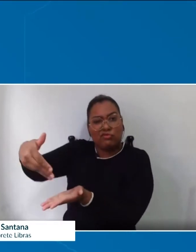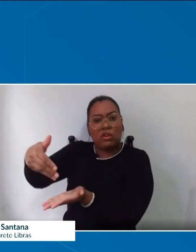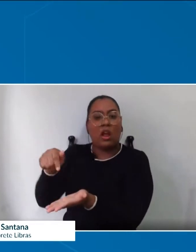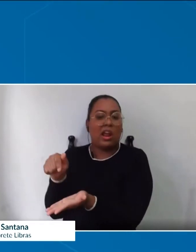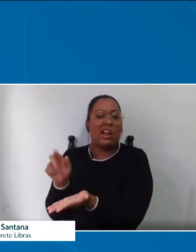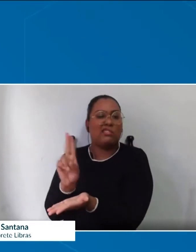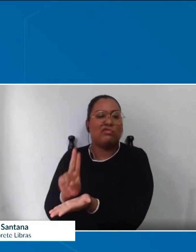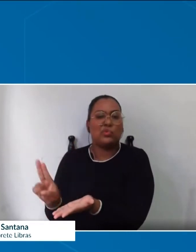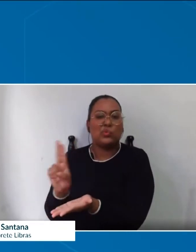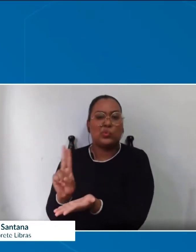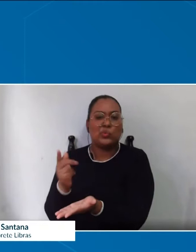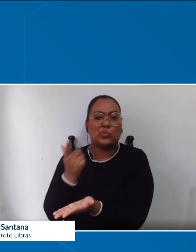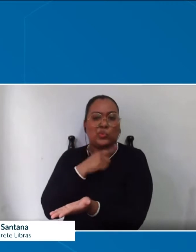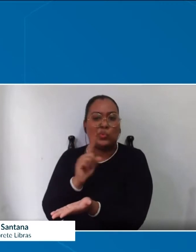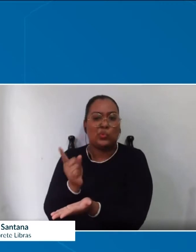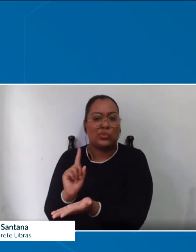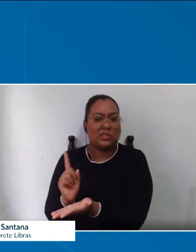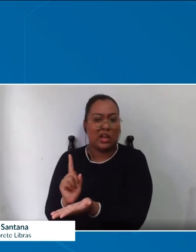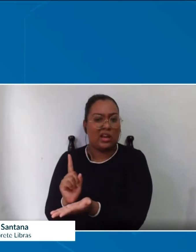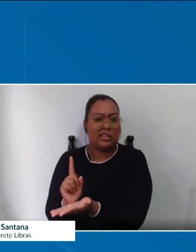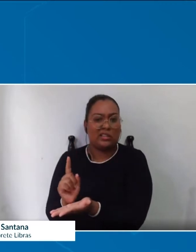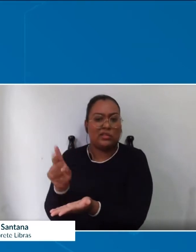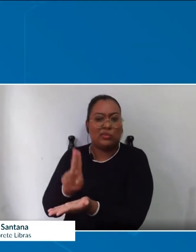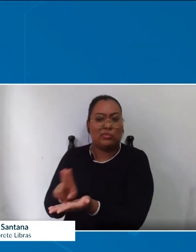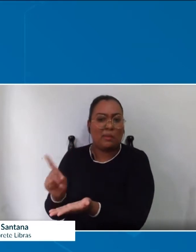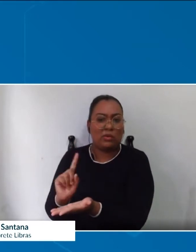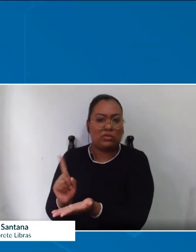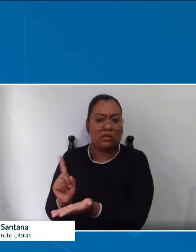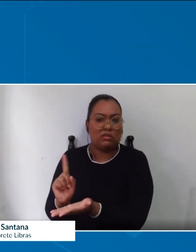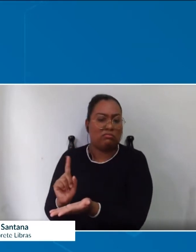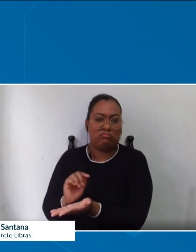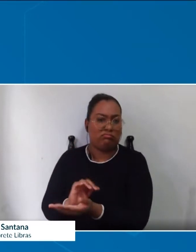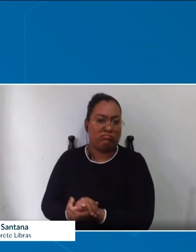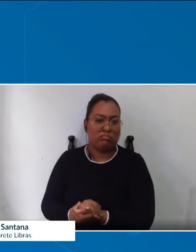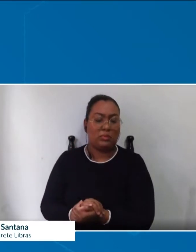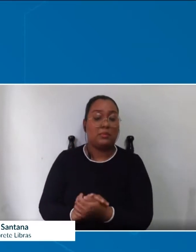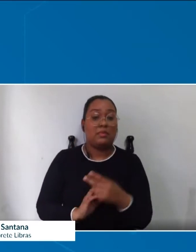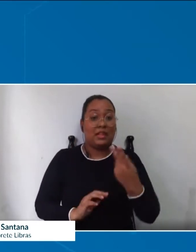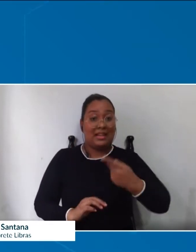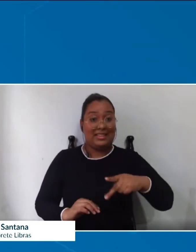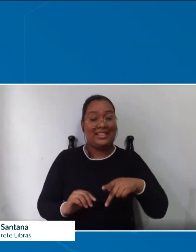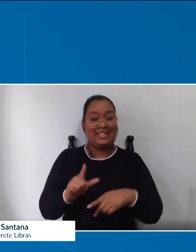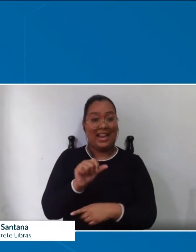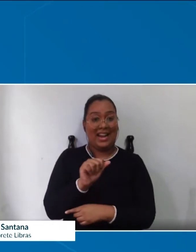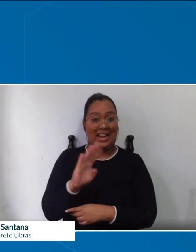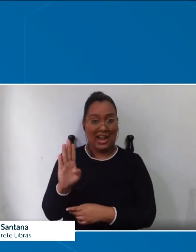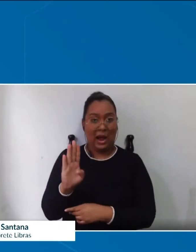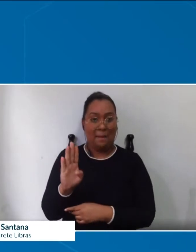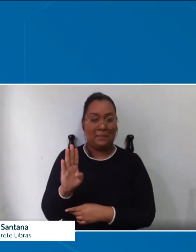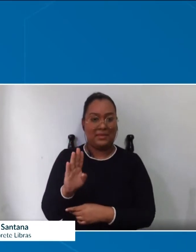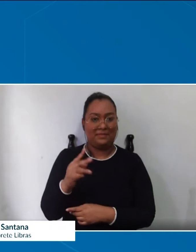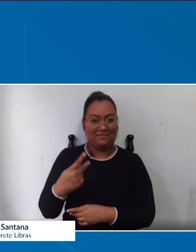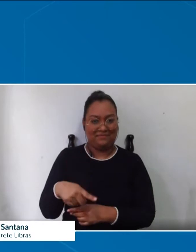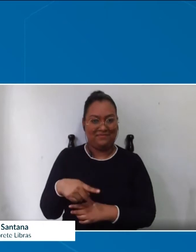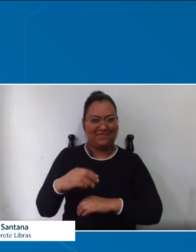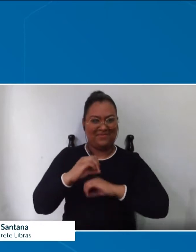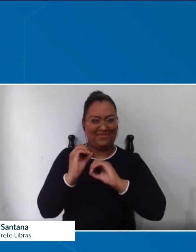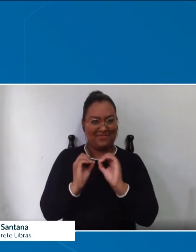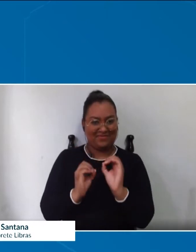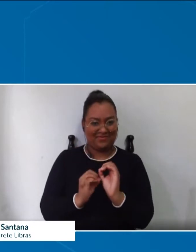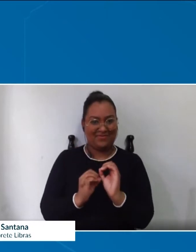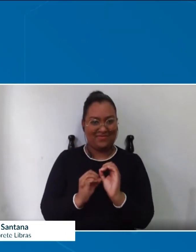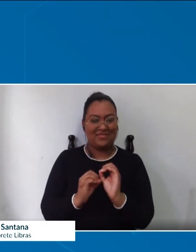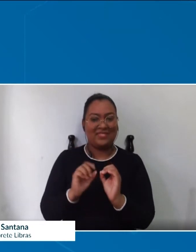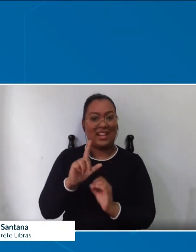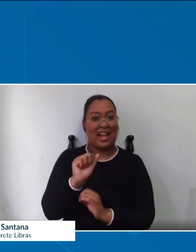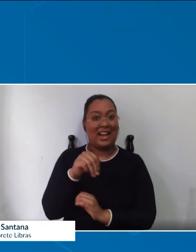não se tem mais valor ou não se aproveita mais. Aqui no Laboratório de Métodos de Extração e Separação da UFG, o LAMES, o